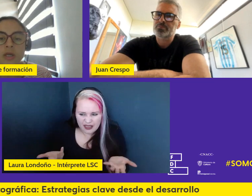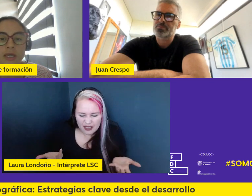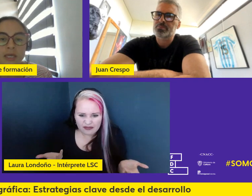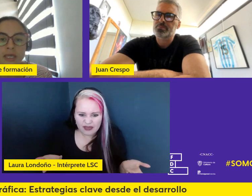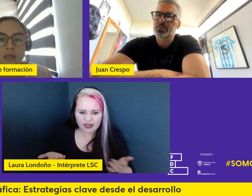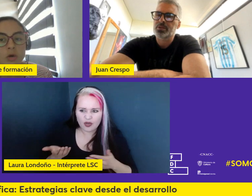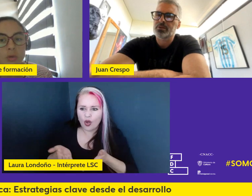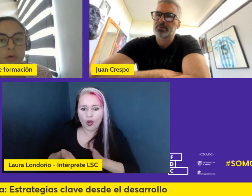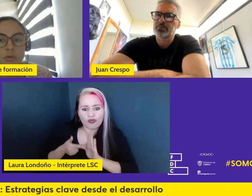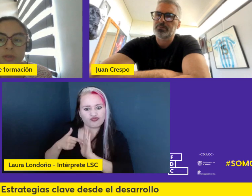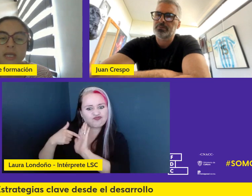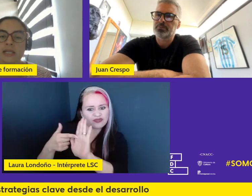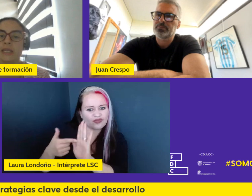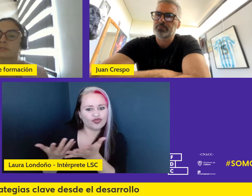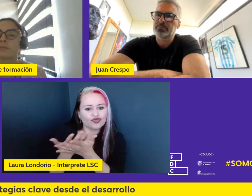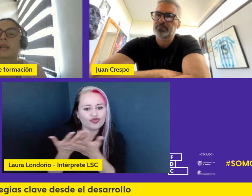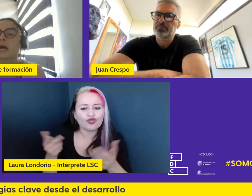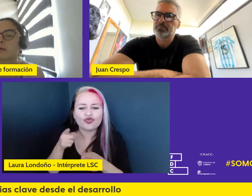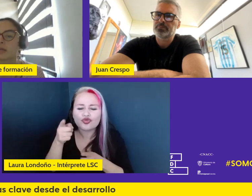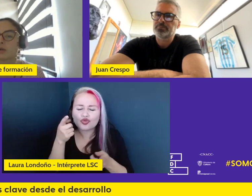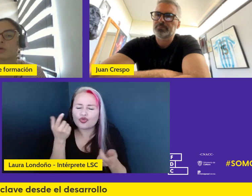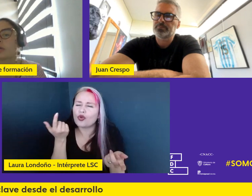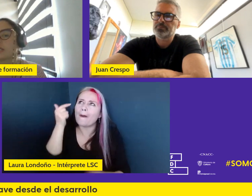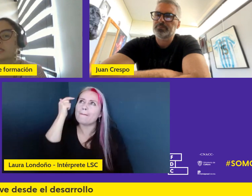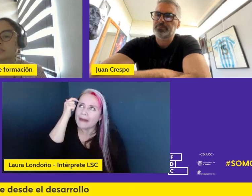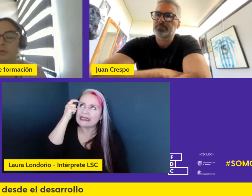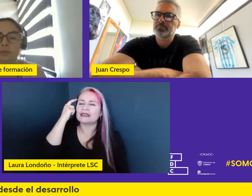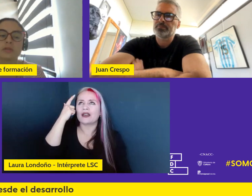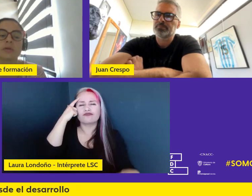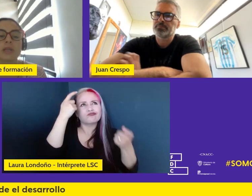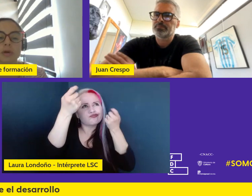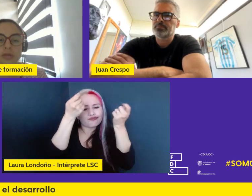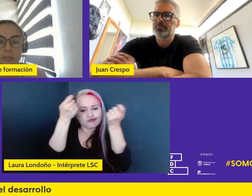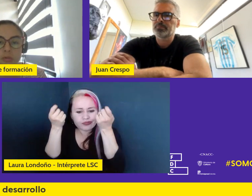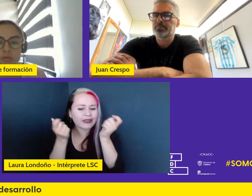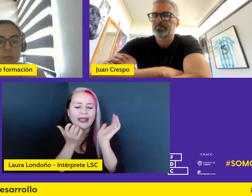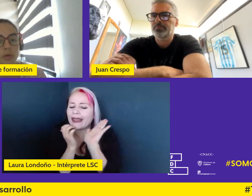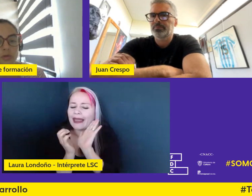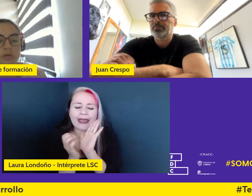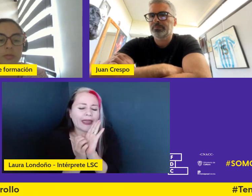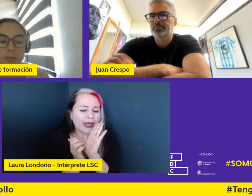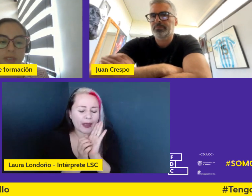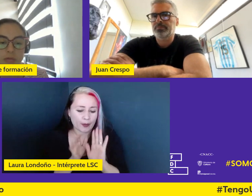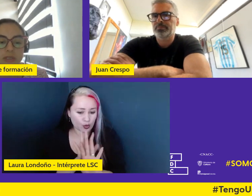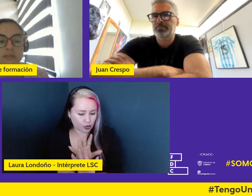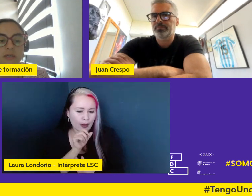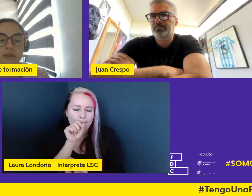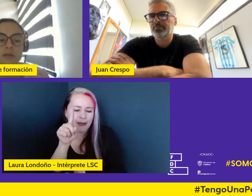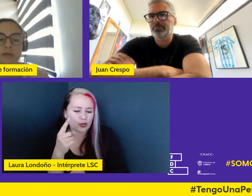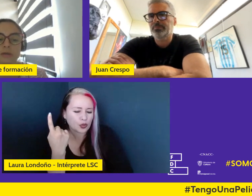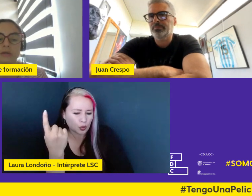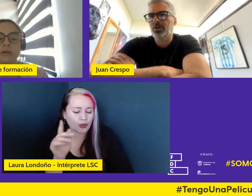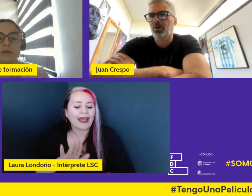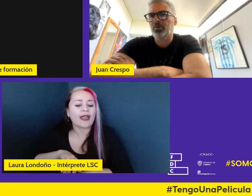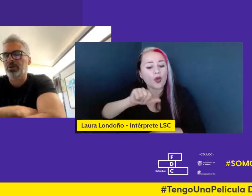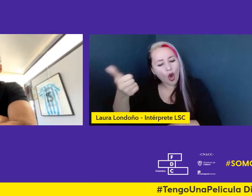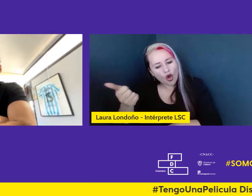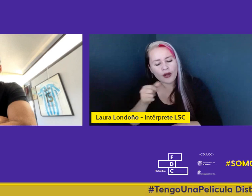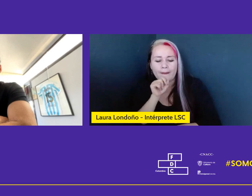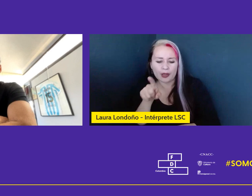hipotético, ¿cómo lo manejarías para hablarlo en ese momento? Y luego te pregunto por otro tipo de películas.